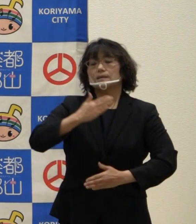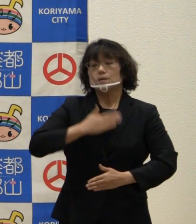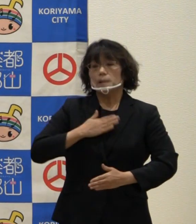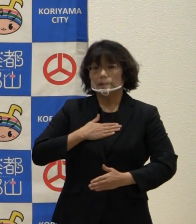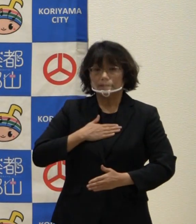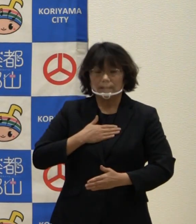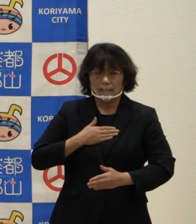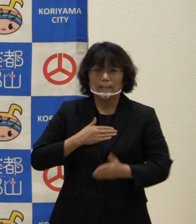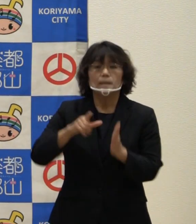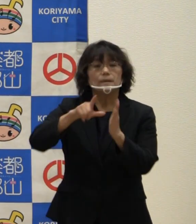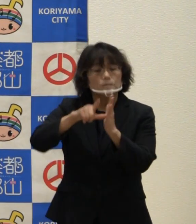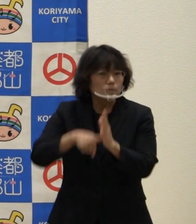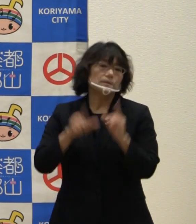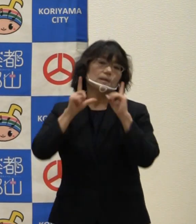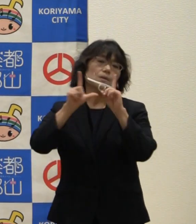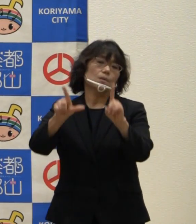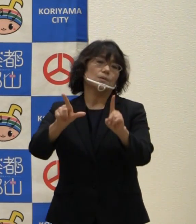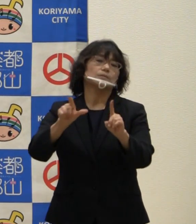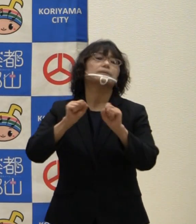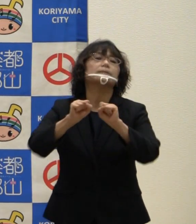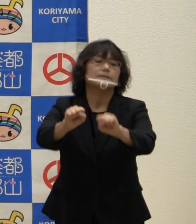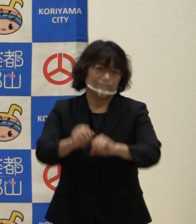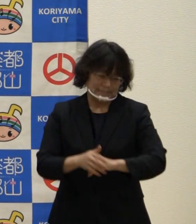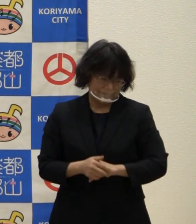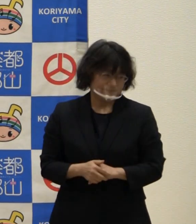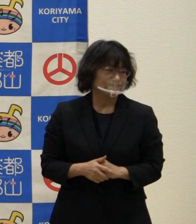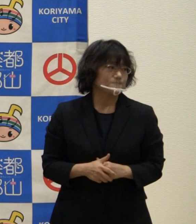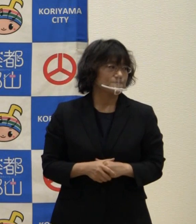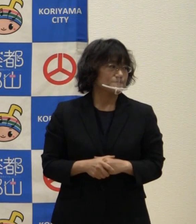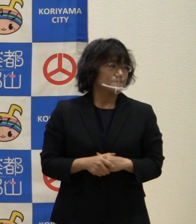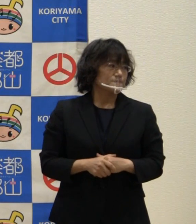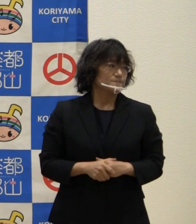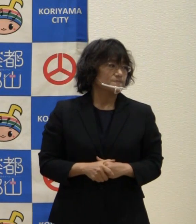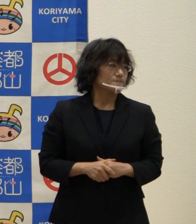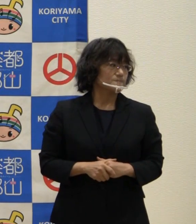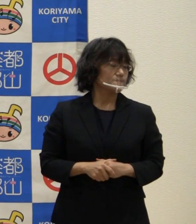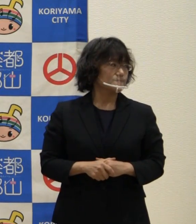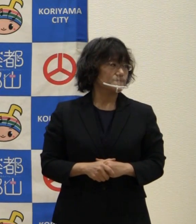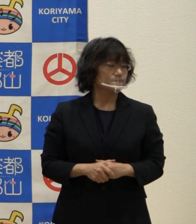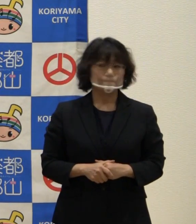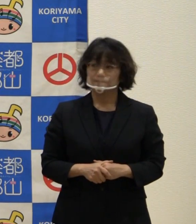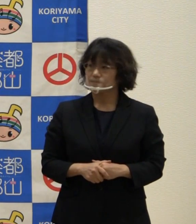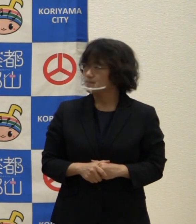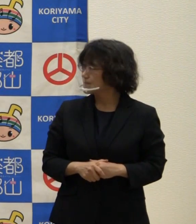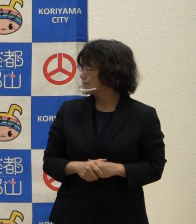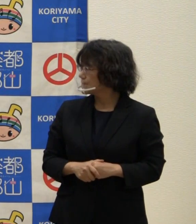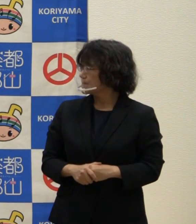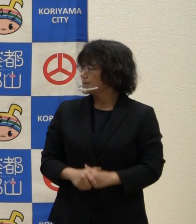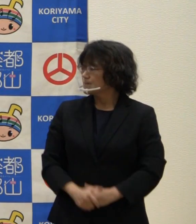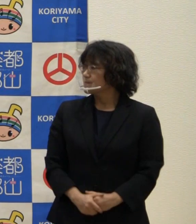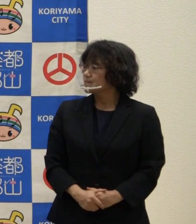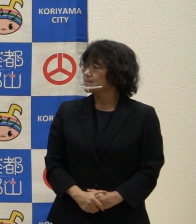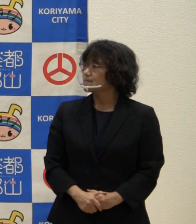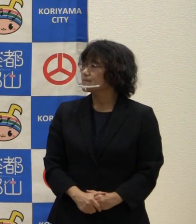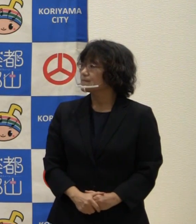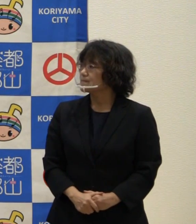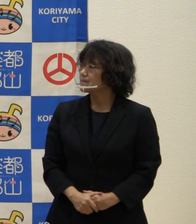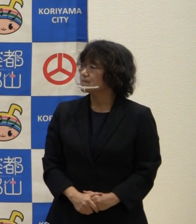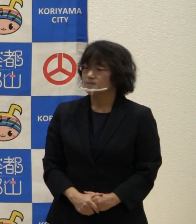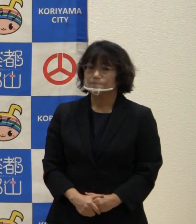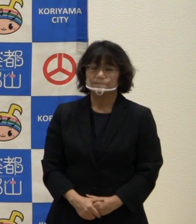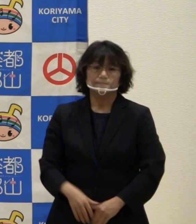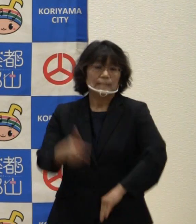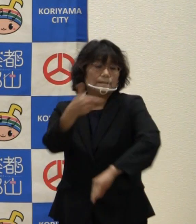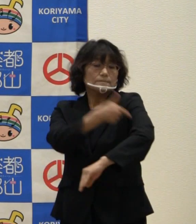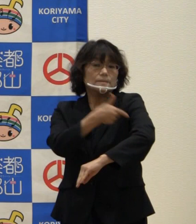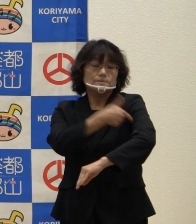と思います。福井所長特に追加させていただきます。 はい、接種会